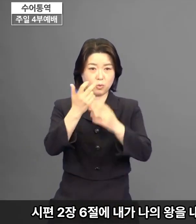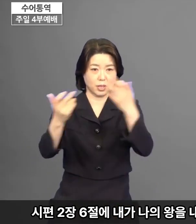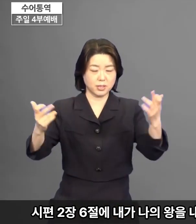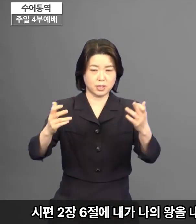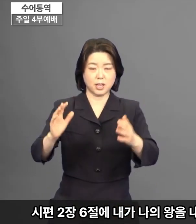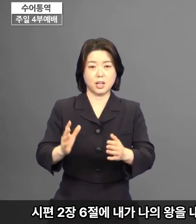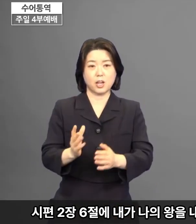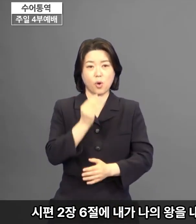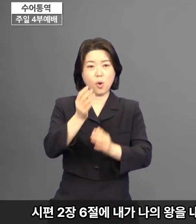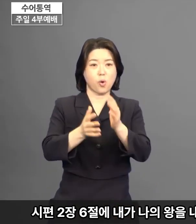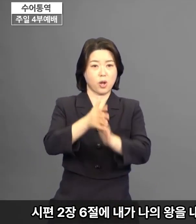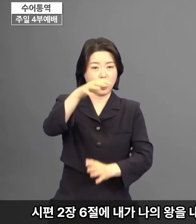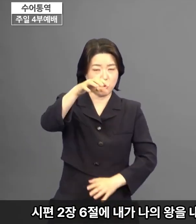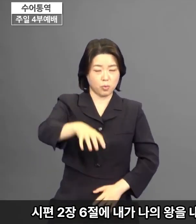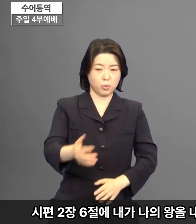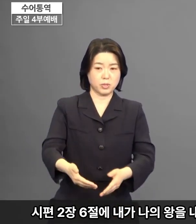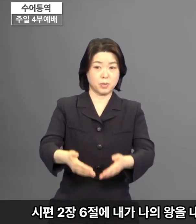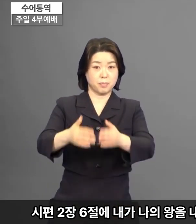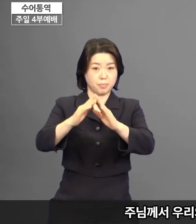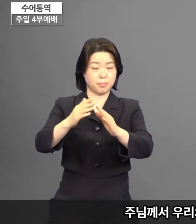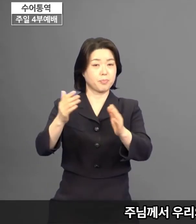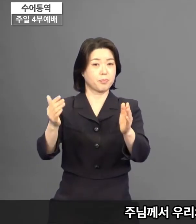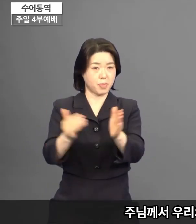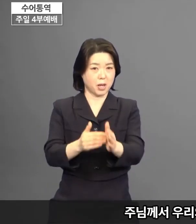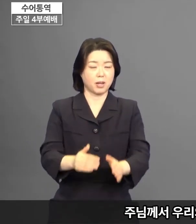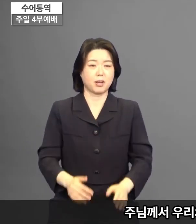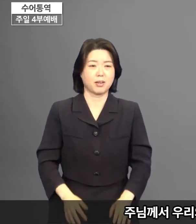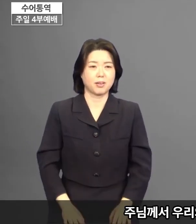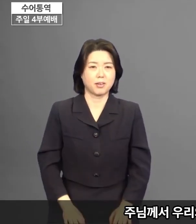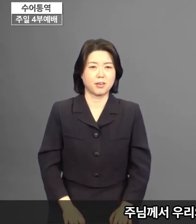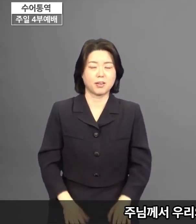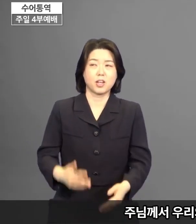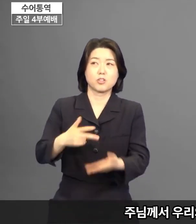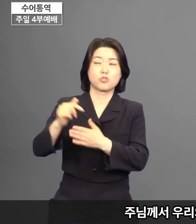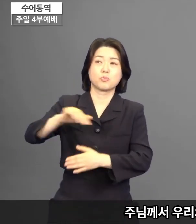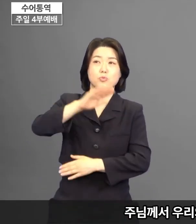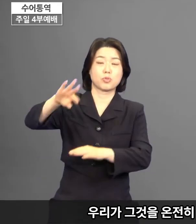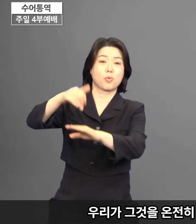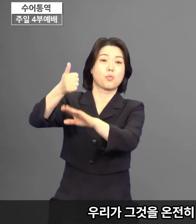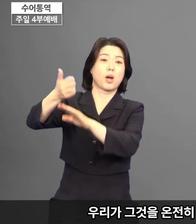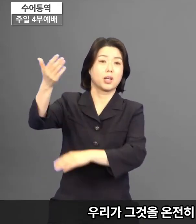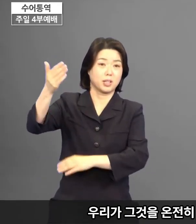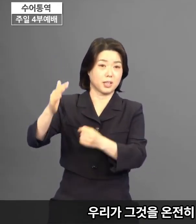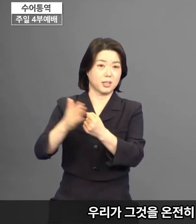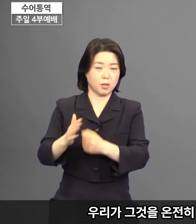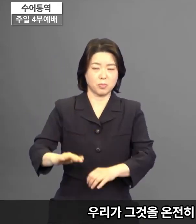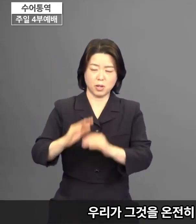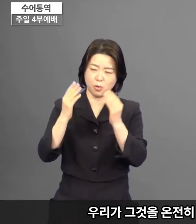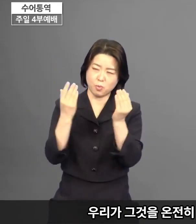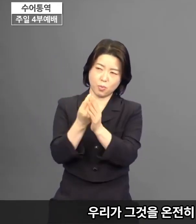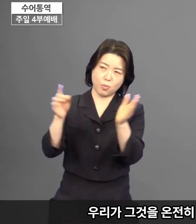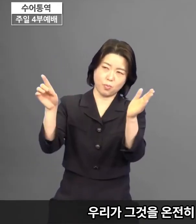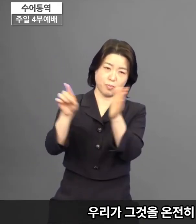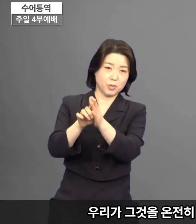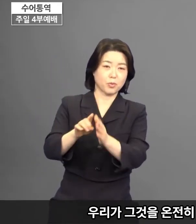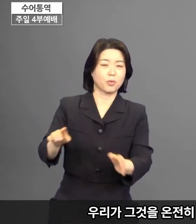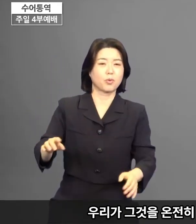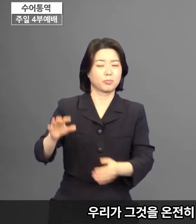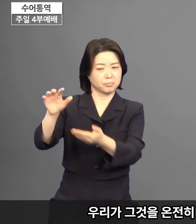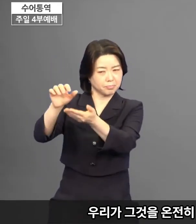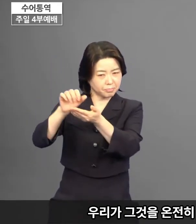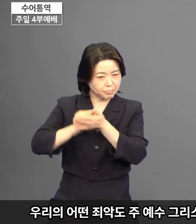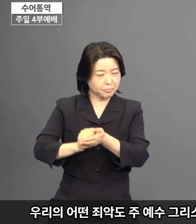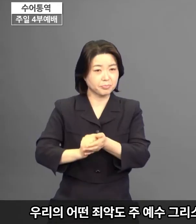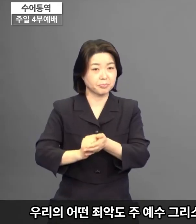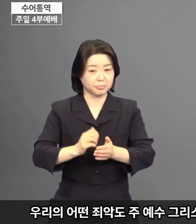시온에 세웠다 하시리로다. 주님께서 우리의 왕이시기 때문에 우리가 그것을 온전히 믿고 신뢰하며